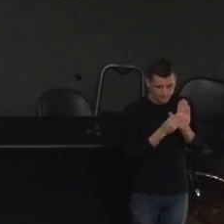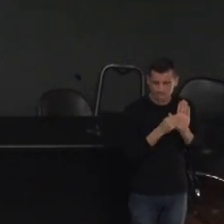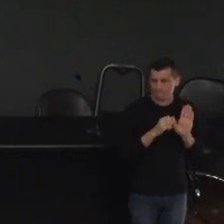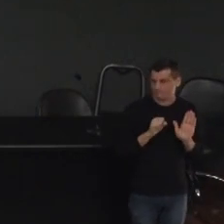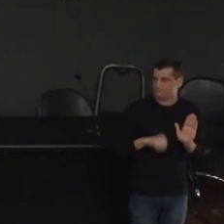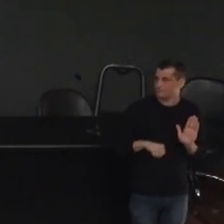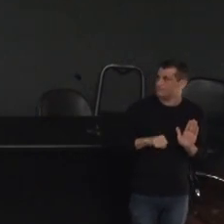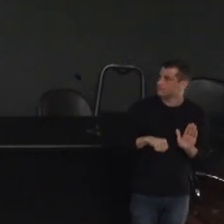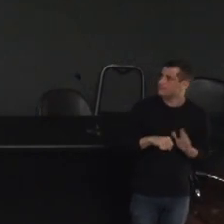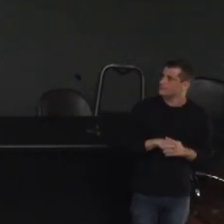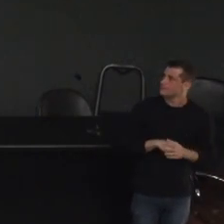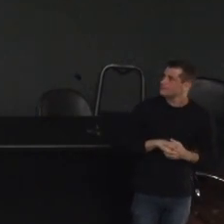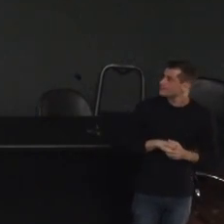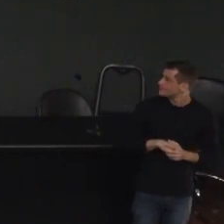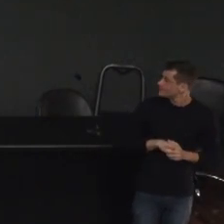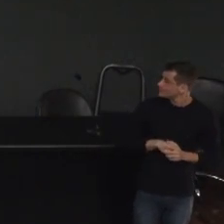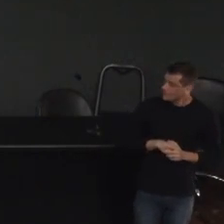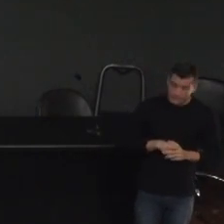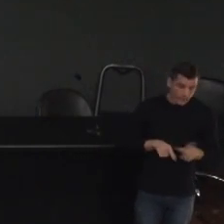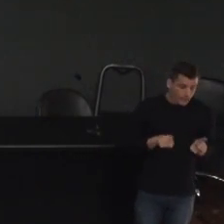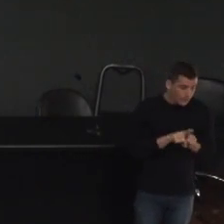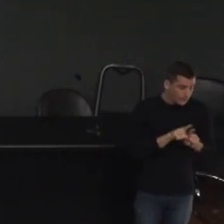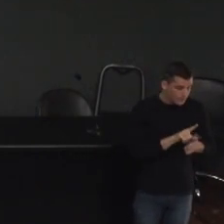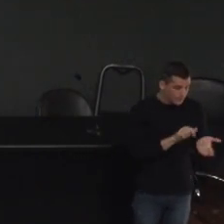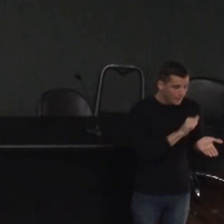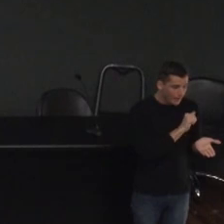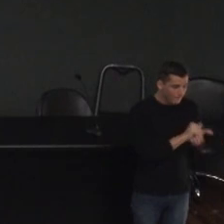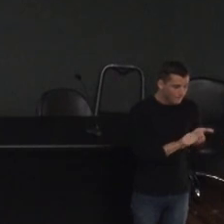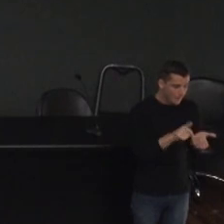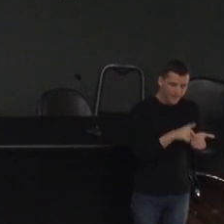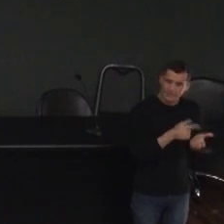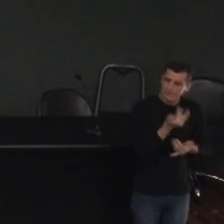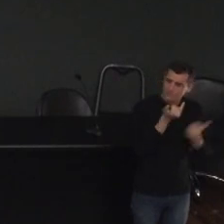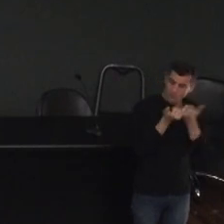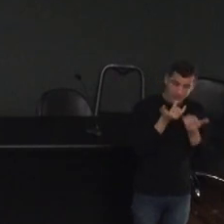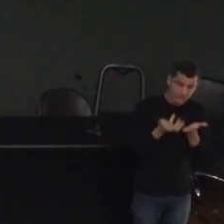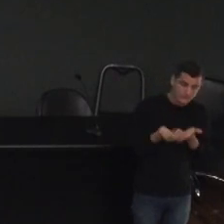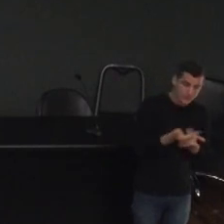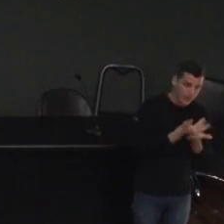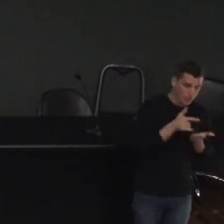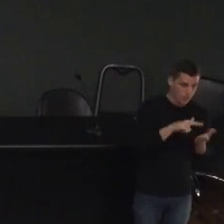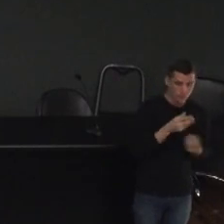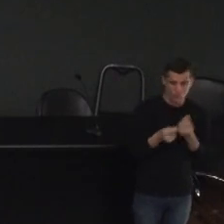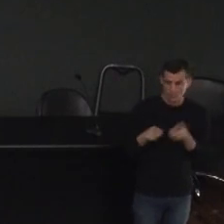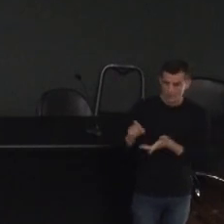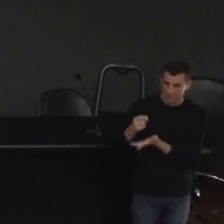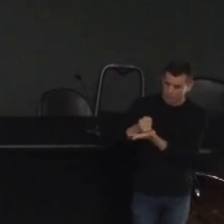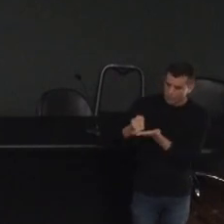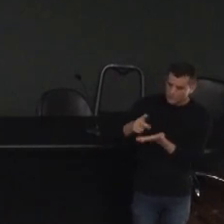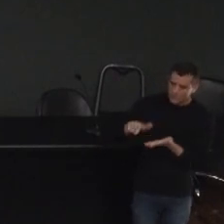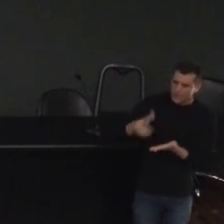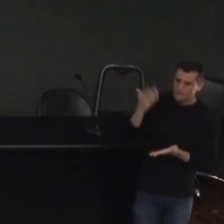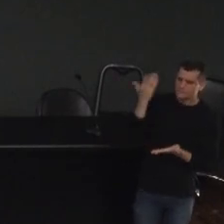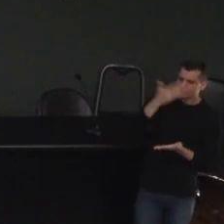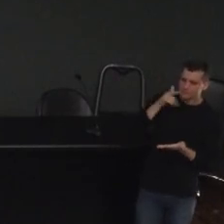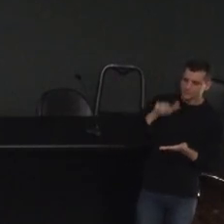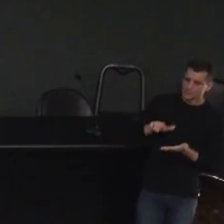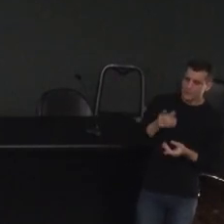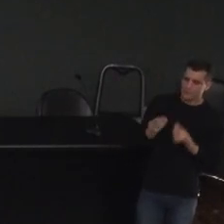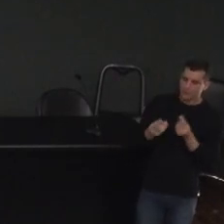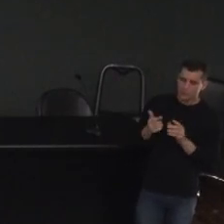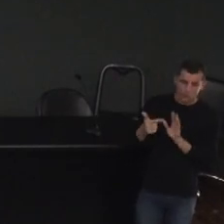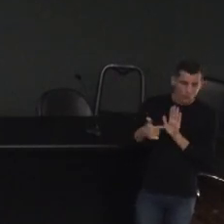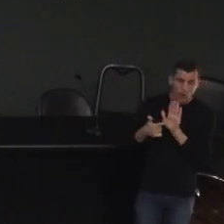definição de exclusão dos dados tratados após o cumprimento da finalidade e a forma da sua comprovação essa é uma outra questão